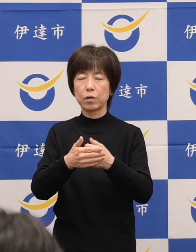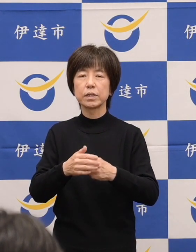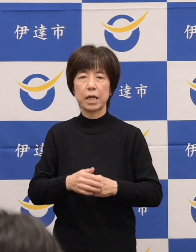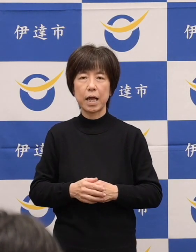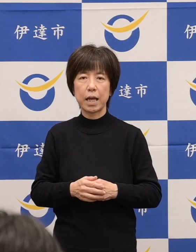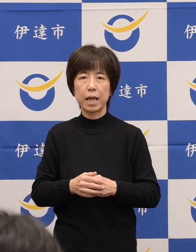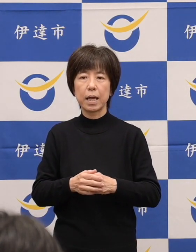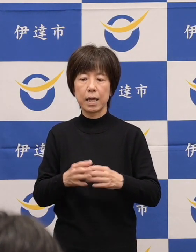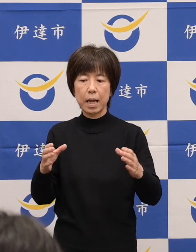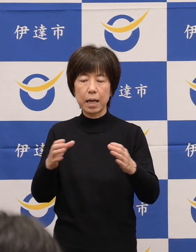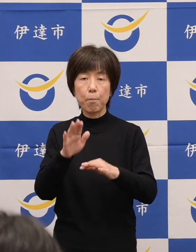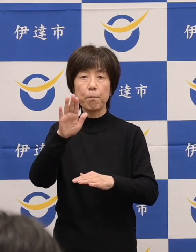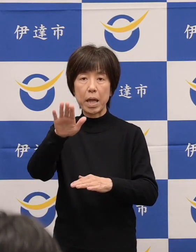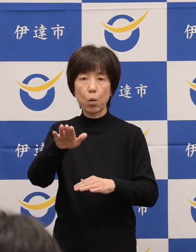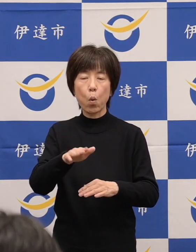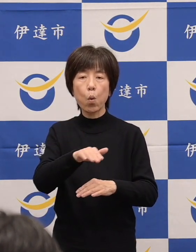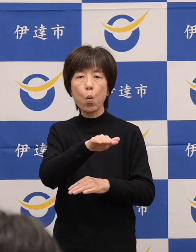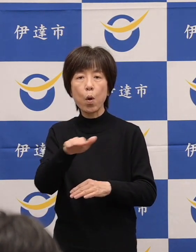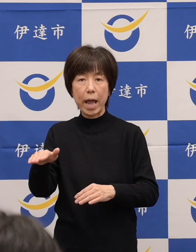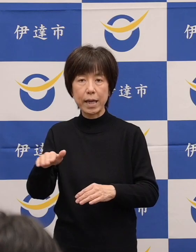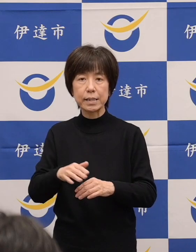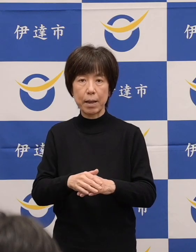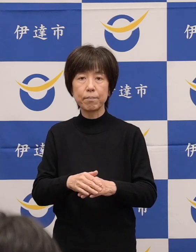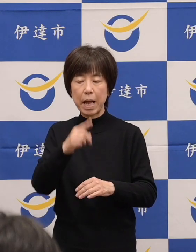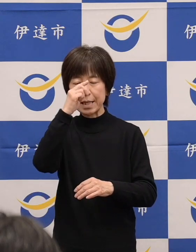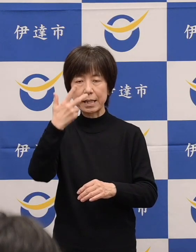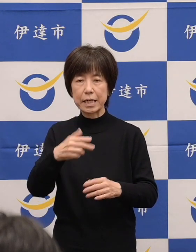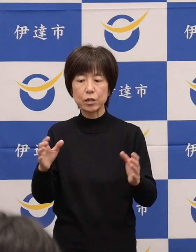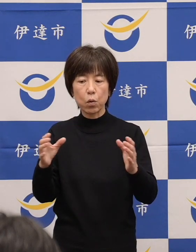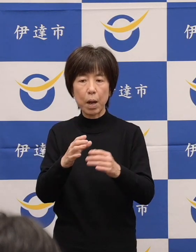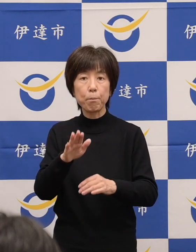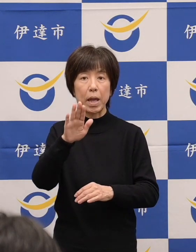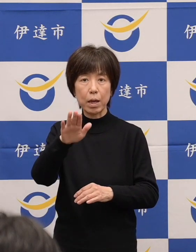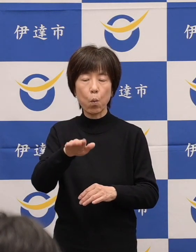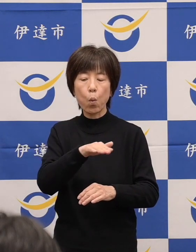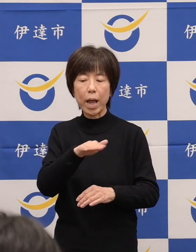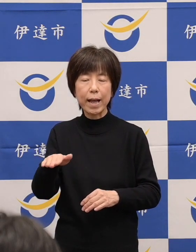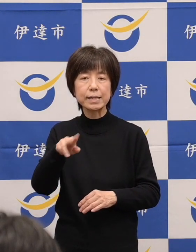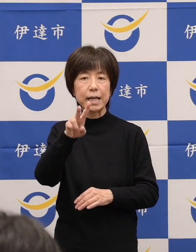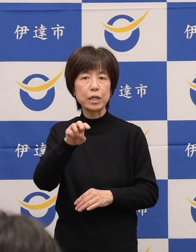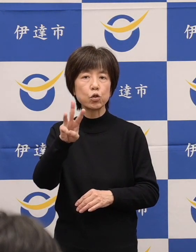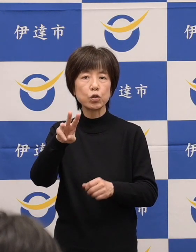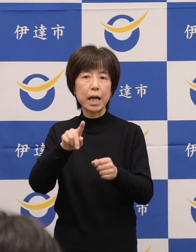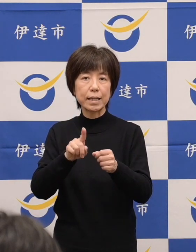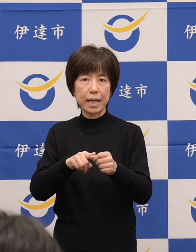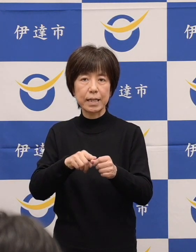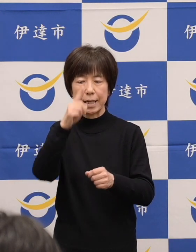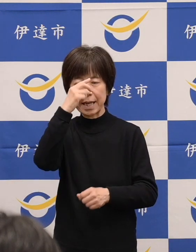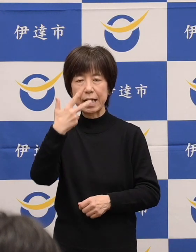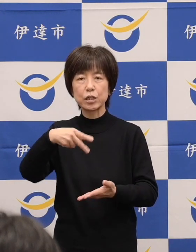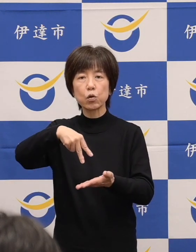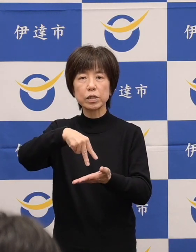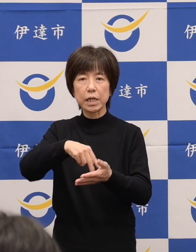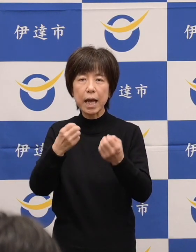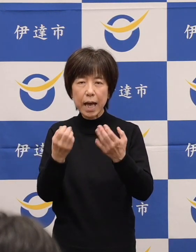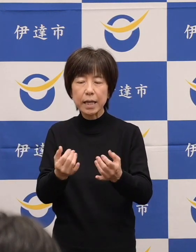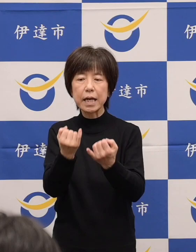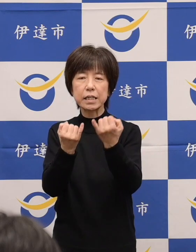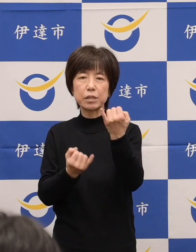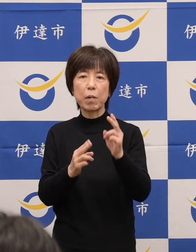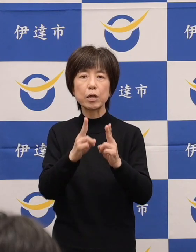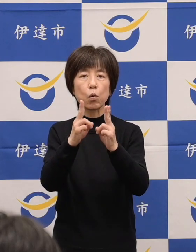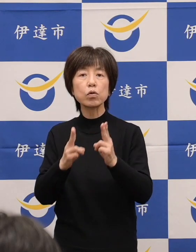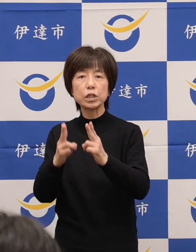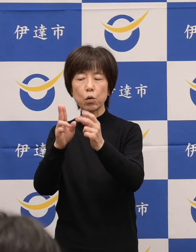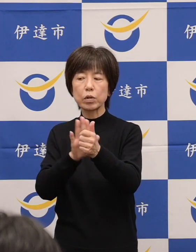合併後平成伊達市の合併後ですね平成23年に伊達市として新たに姉妹都市の提携を